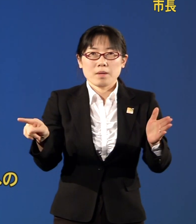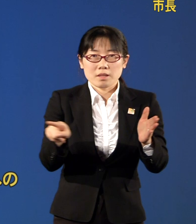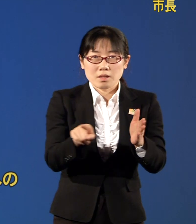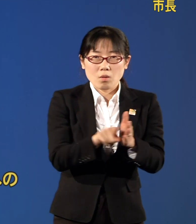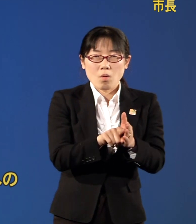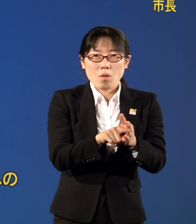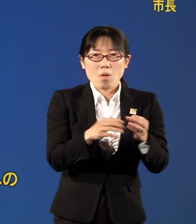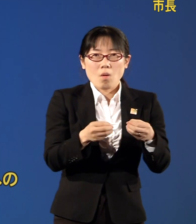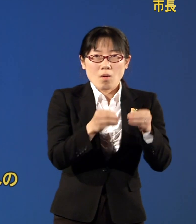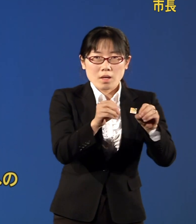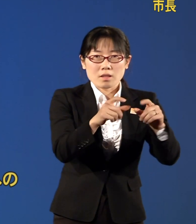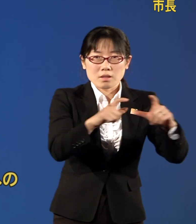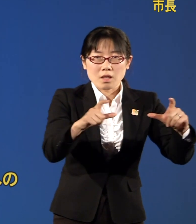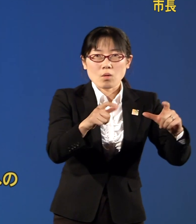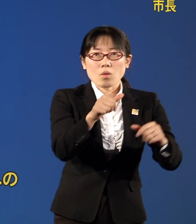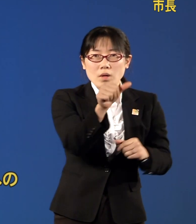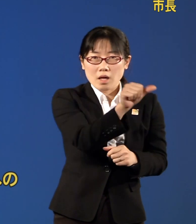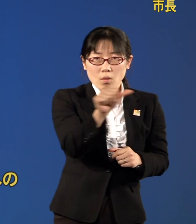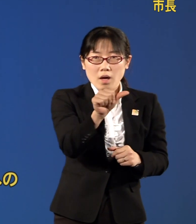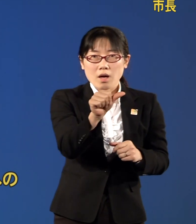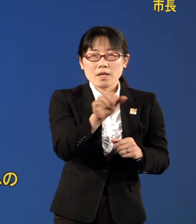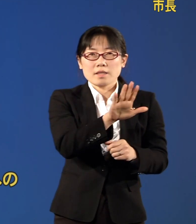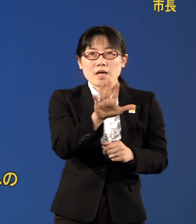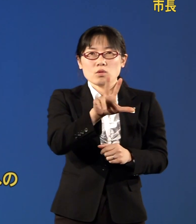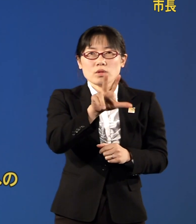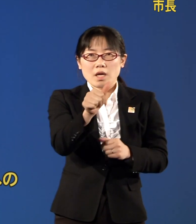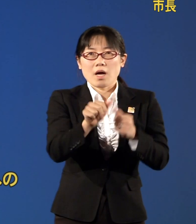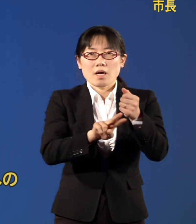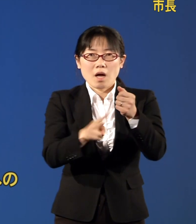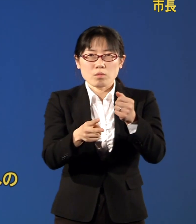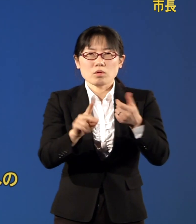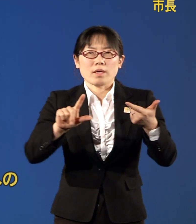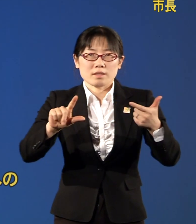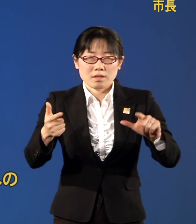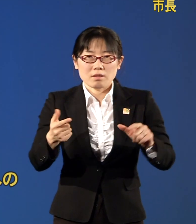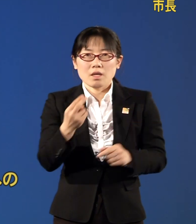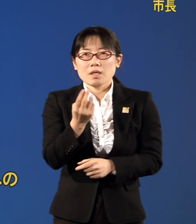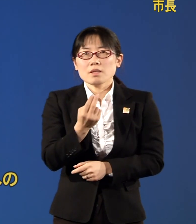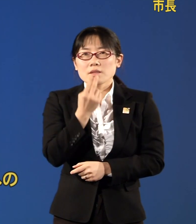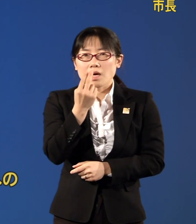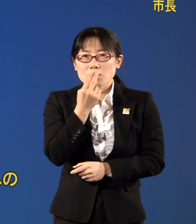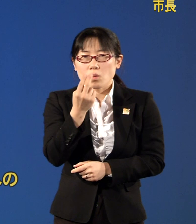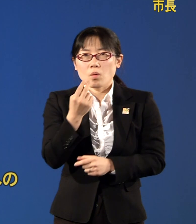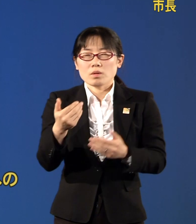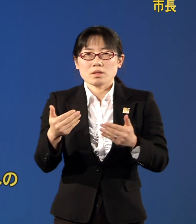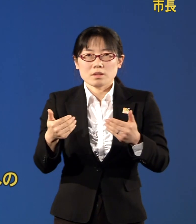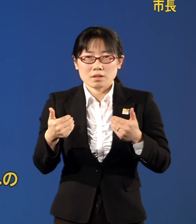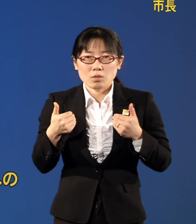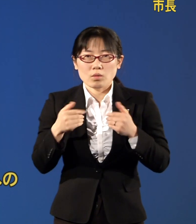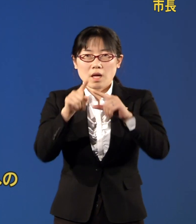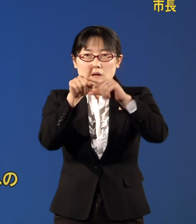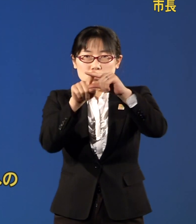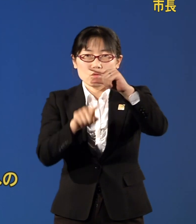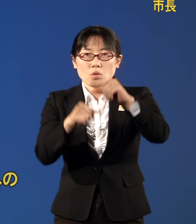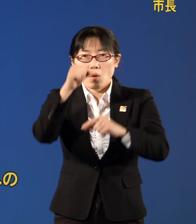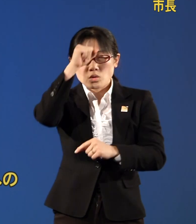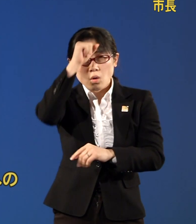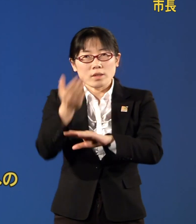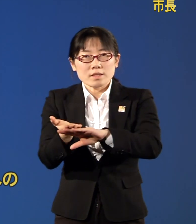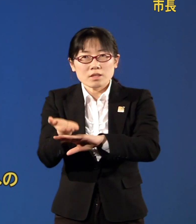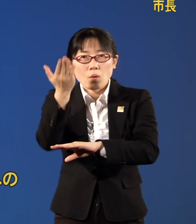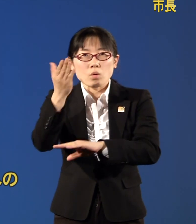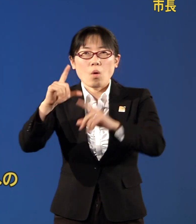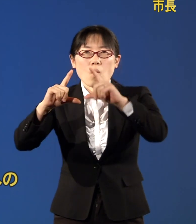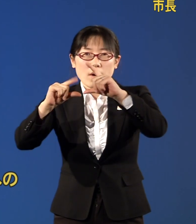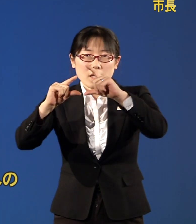波までのデルタ株と違いましてですね、酸素投与など必要な中等症以上の方